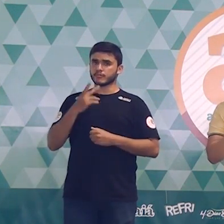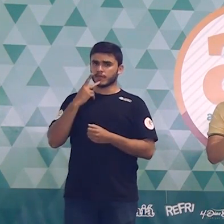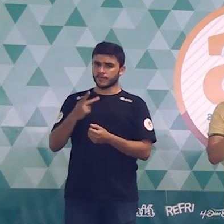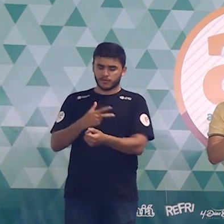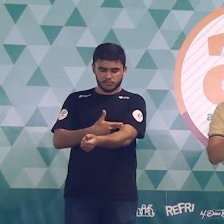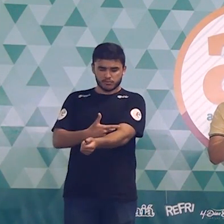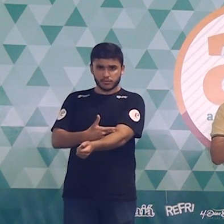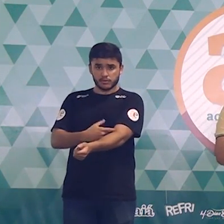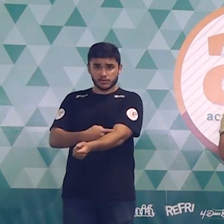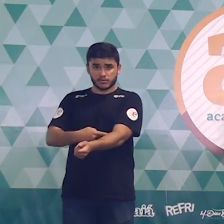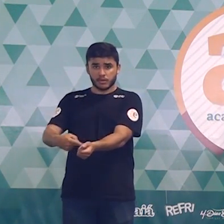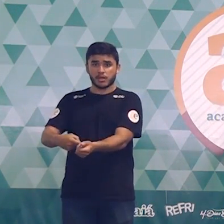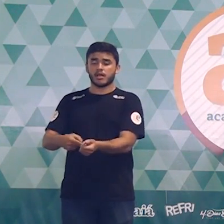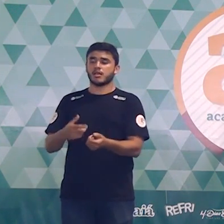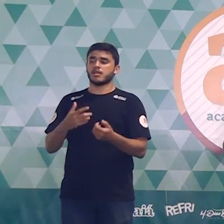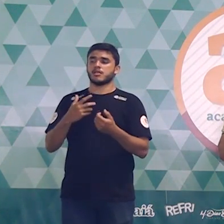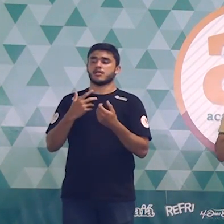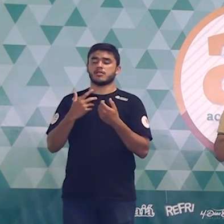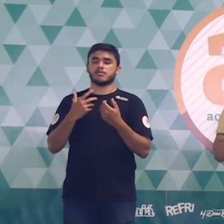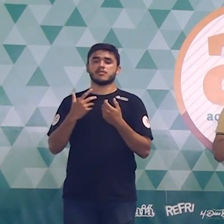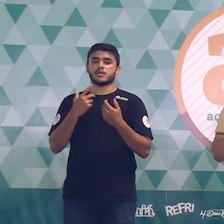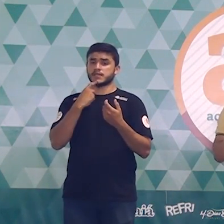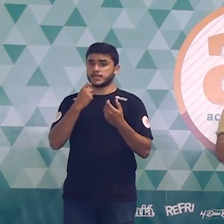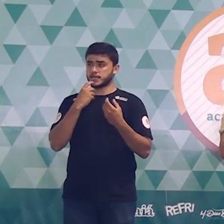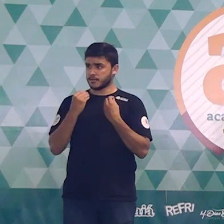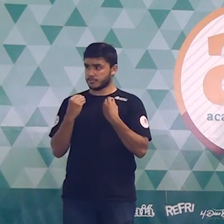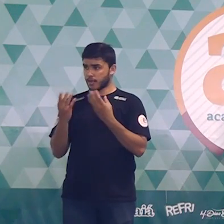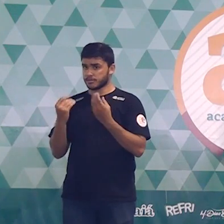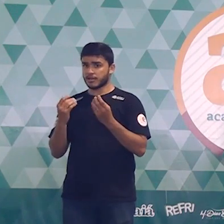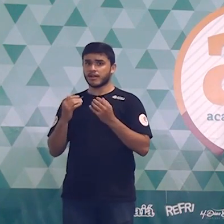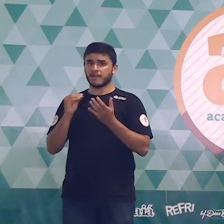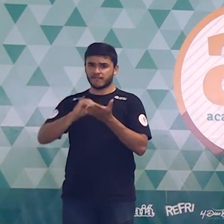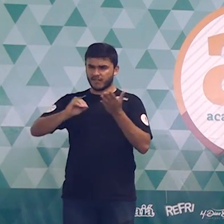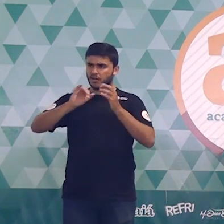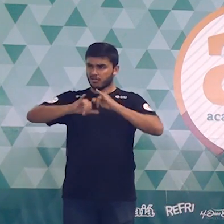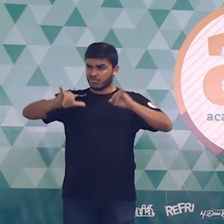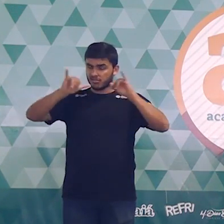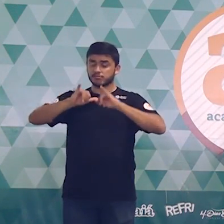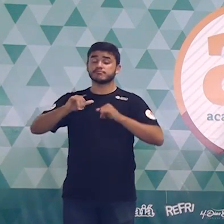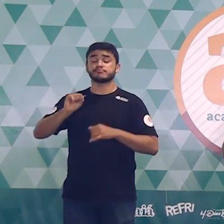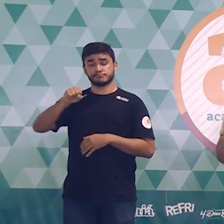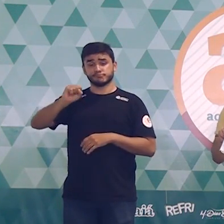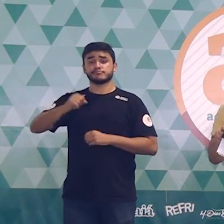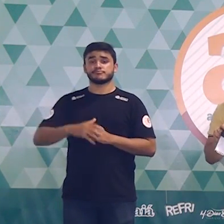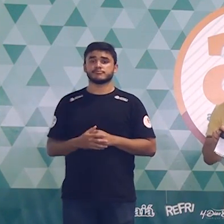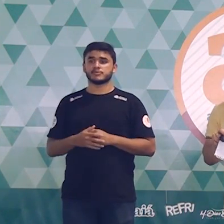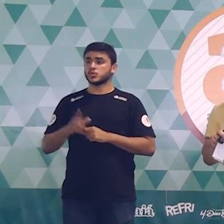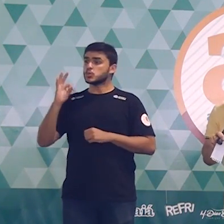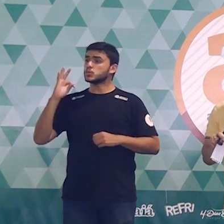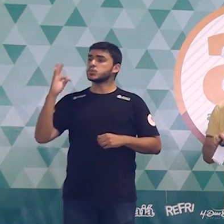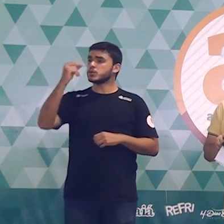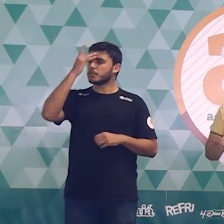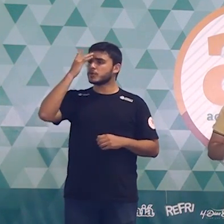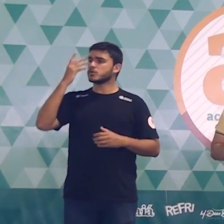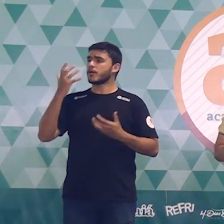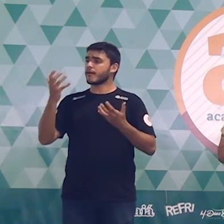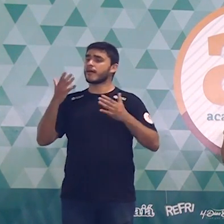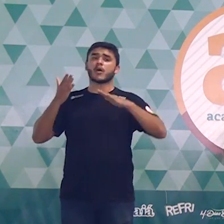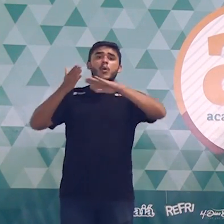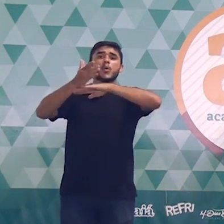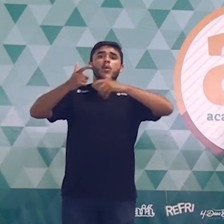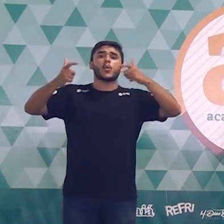para o estímulo à doação de sangue? Sim. Todas as pessoas sabem como proceder se quiserem doar sangue? Não.